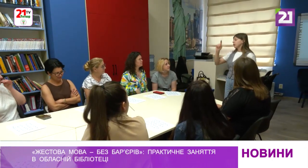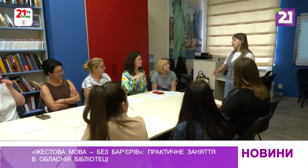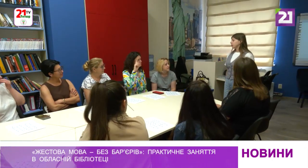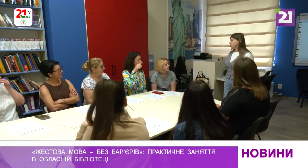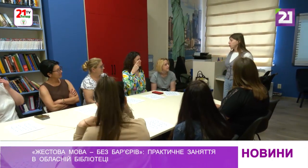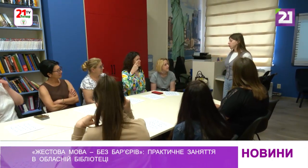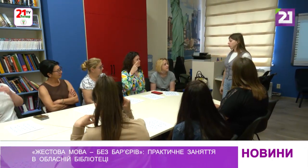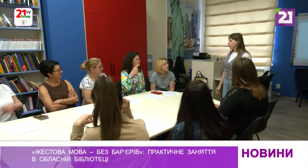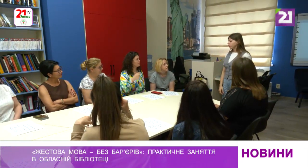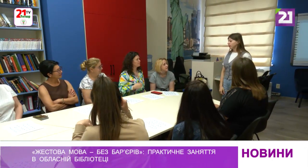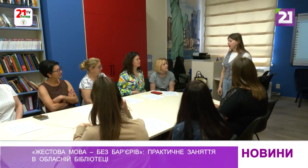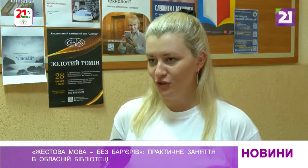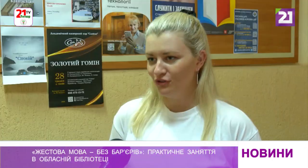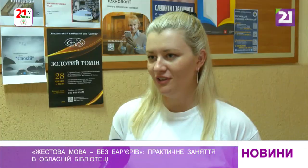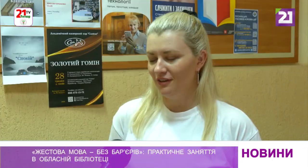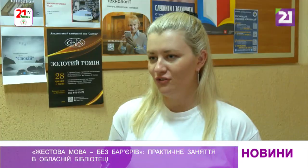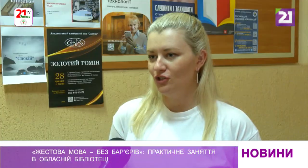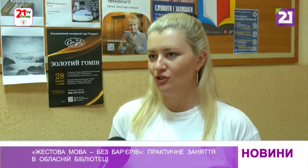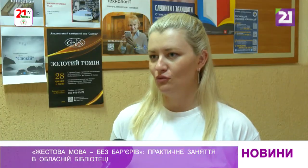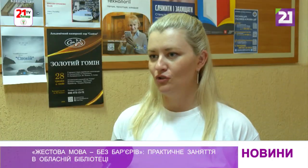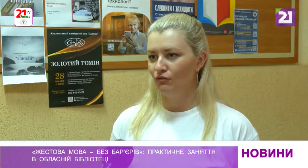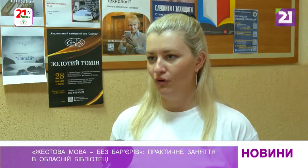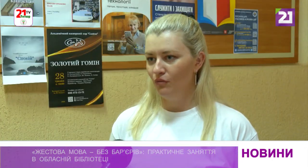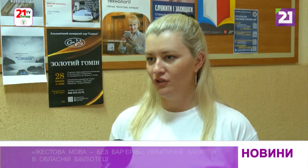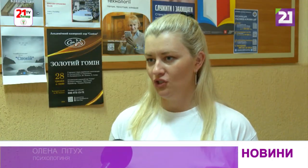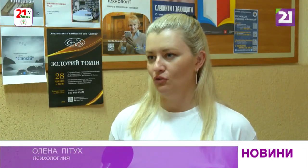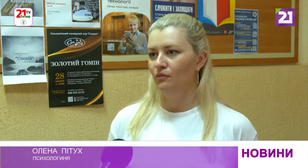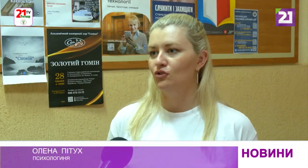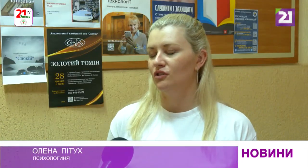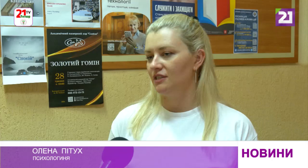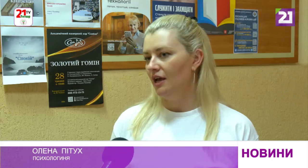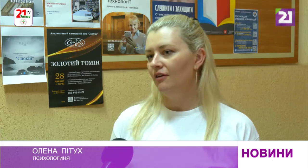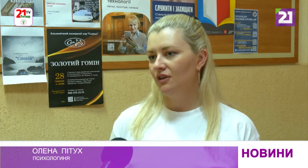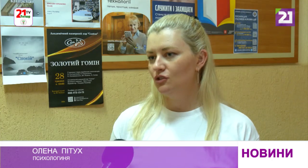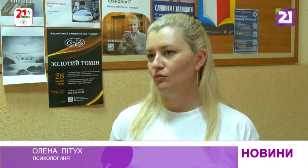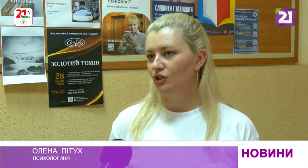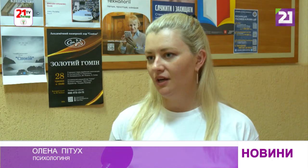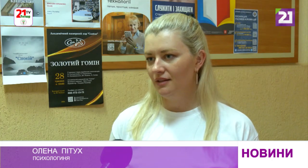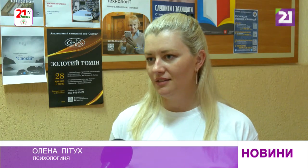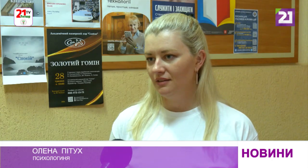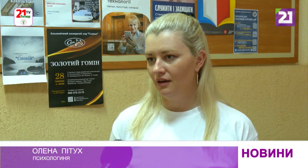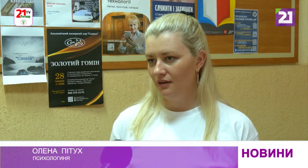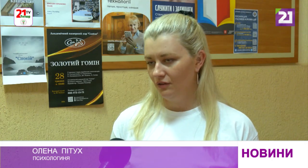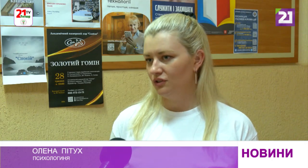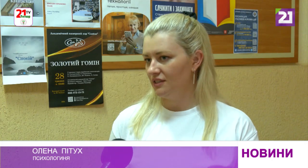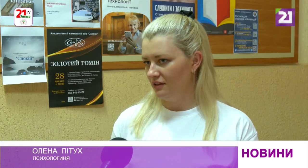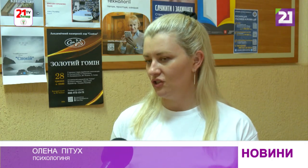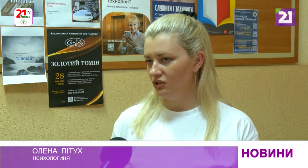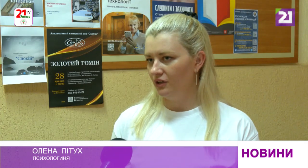взагалі класно, розвивати мозок і вчитися чомусь новому, і це ще допоможе десь в якійсь комунікації, да? І як от сказала наша лектор,